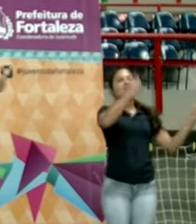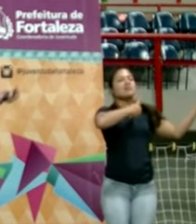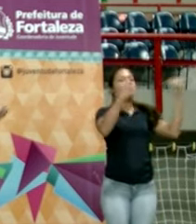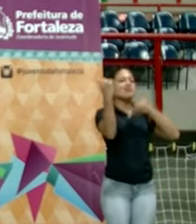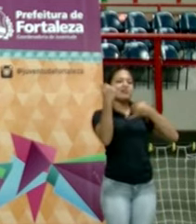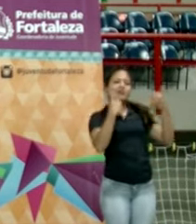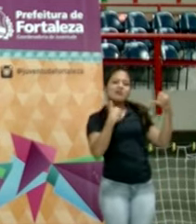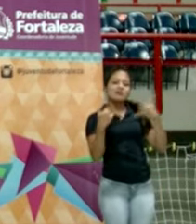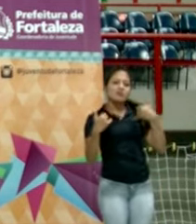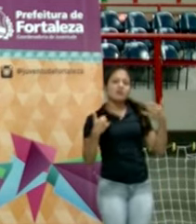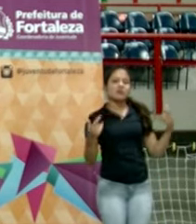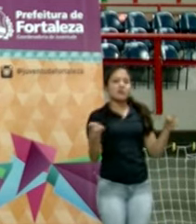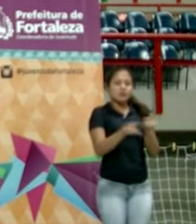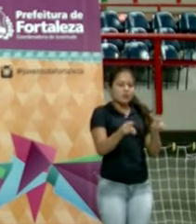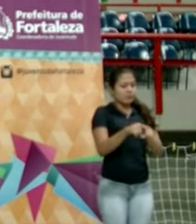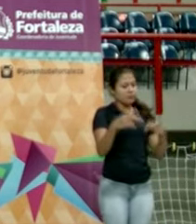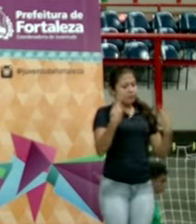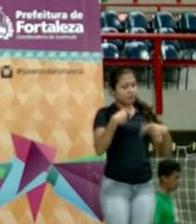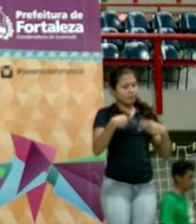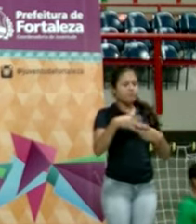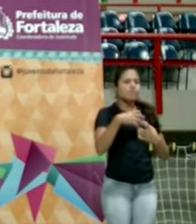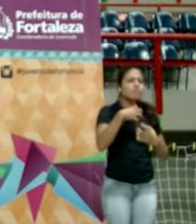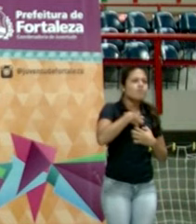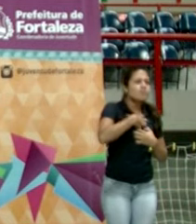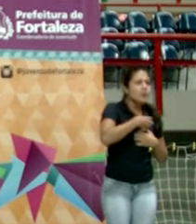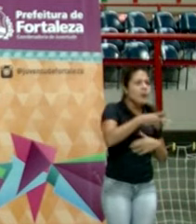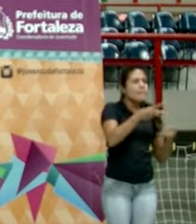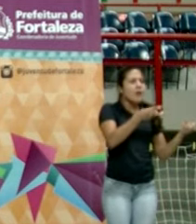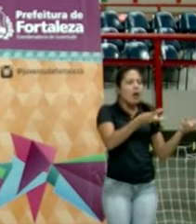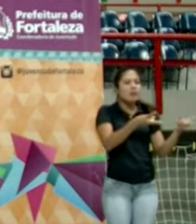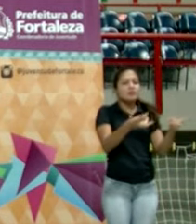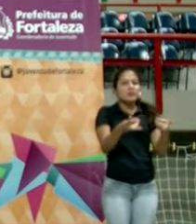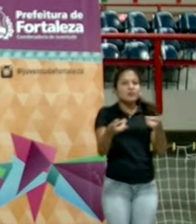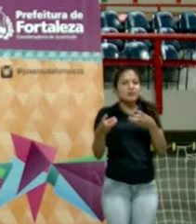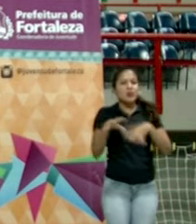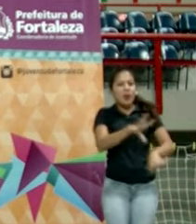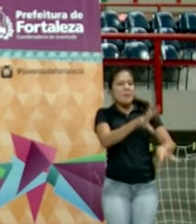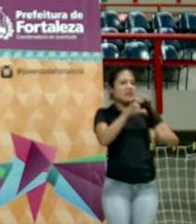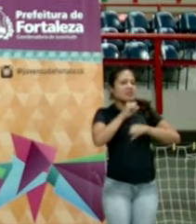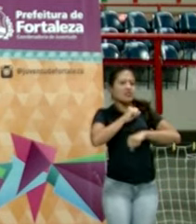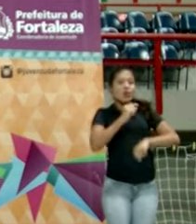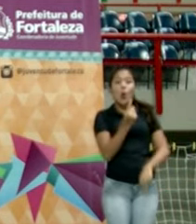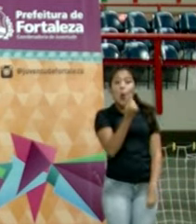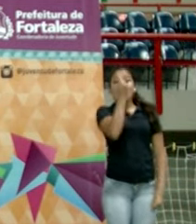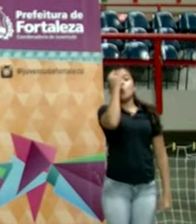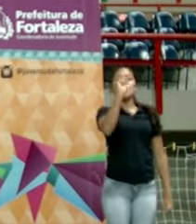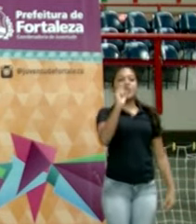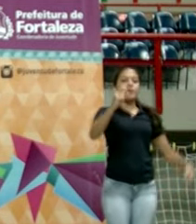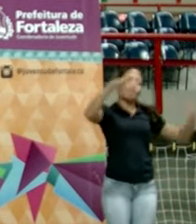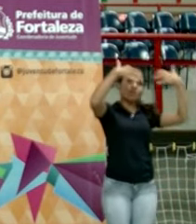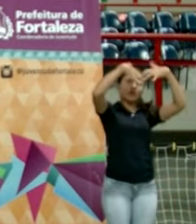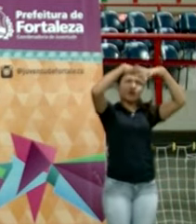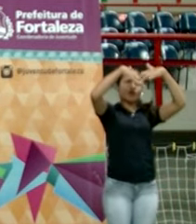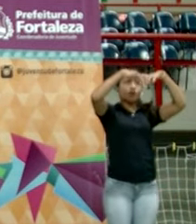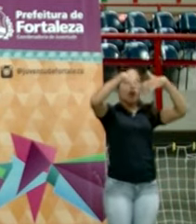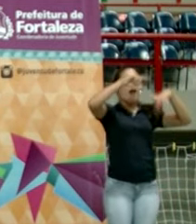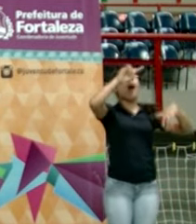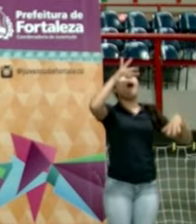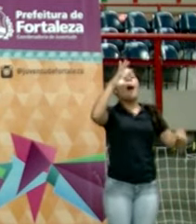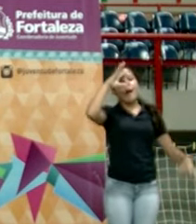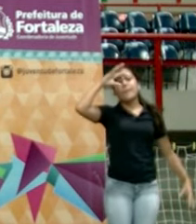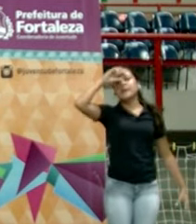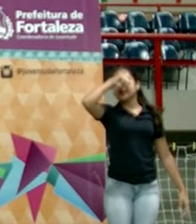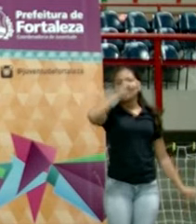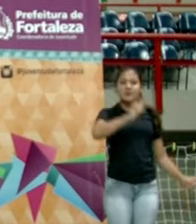lhe permite perceber, ele não lhe gera conhecimento. Somente uma coisa lhe gera conhecimento: razão. Ah, Siliano, como é que eu